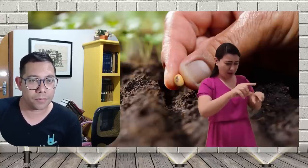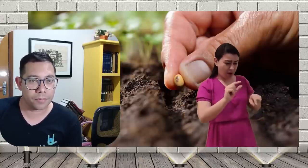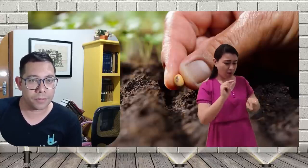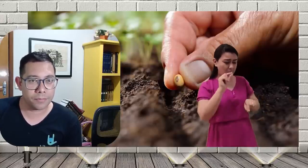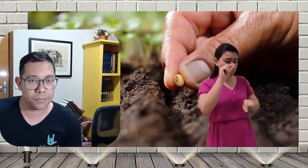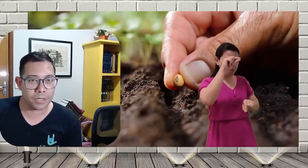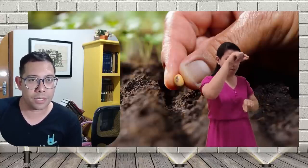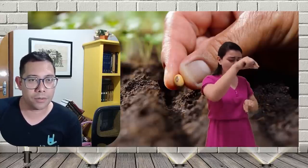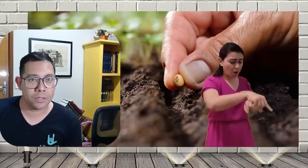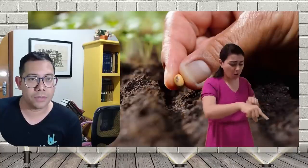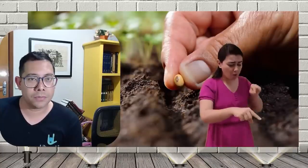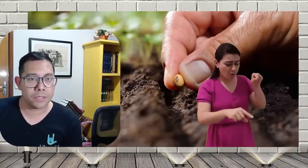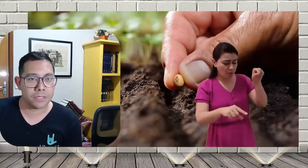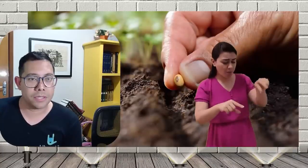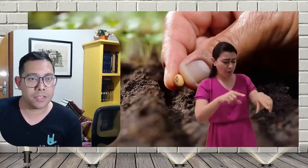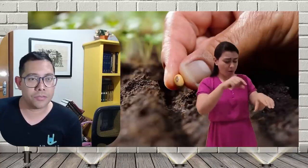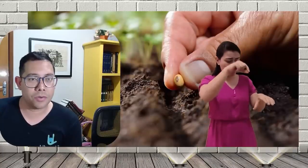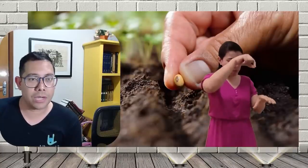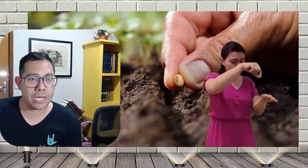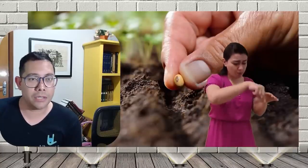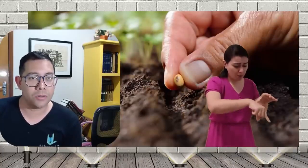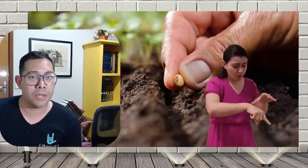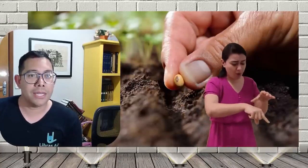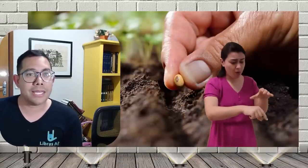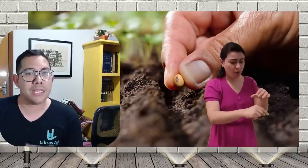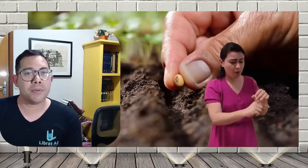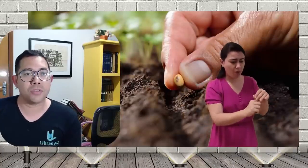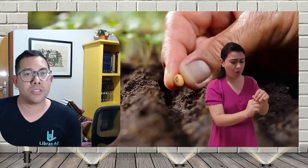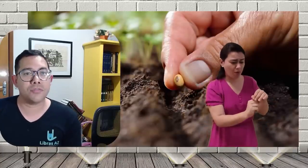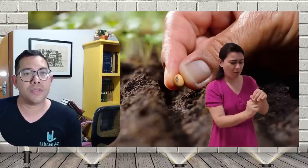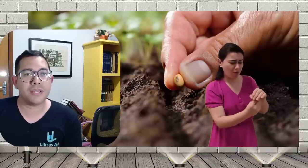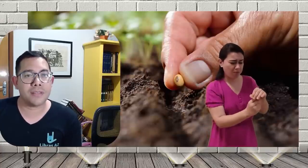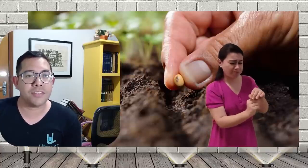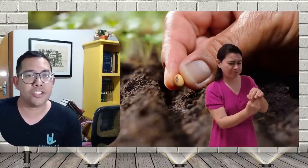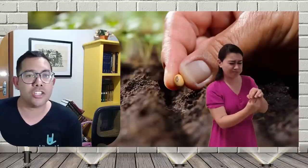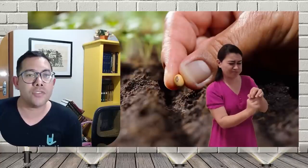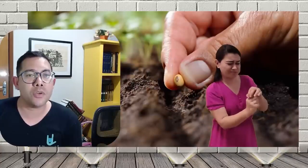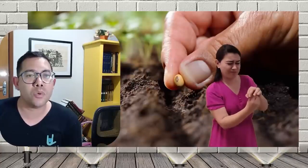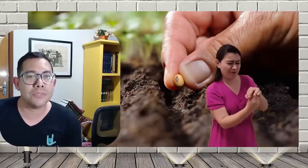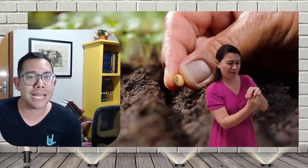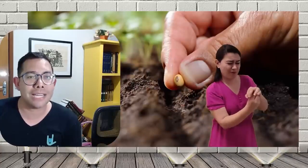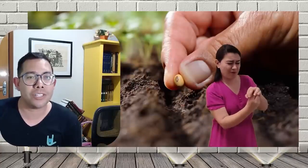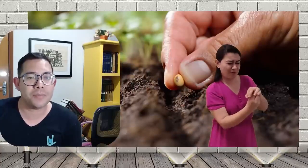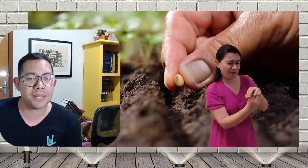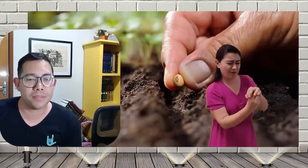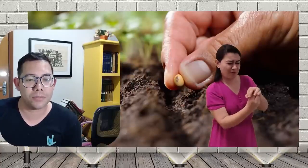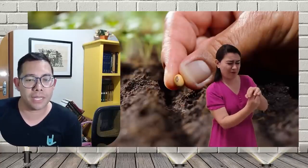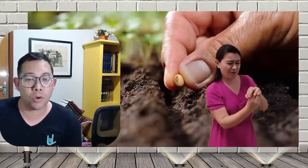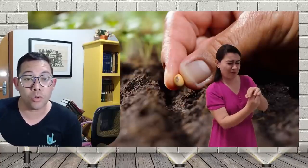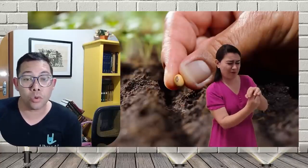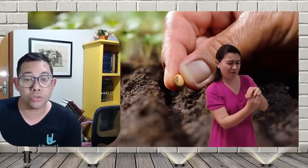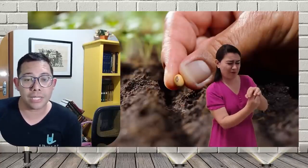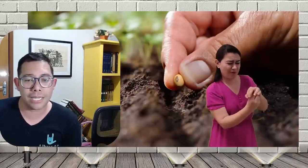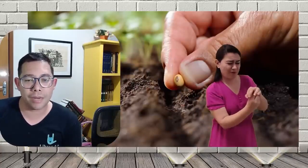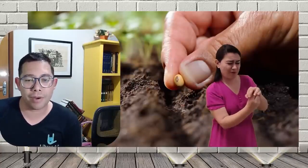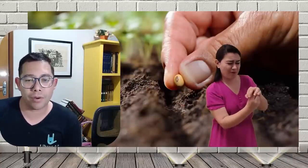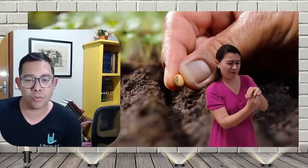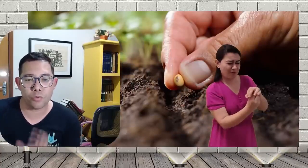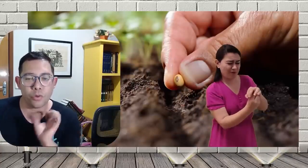Olha lá. E as sementes foram caindo. E aqui, pessoal, vocês vão ver que teve dificuldade. Olha a expressão dela. Olha o rosto da Kerma agora.